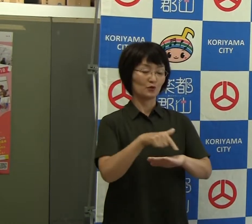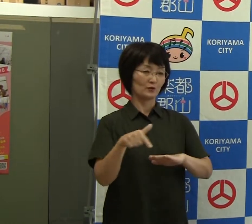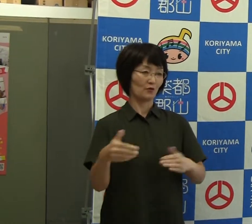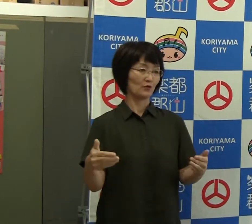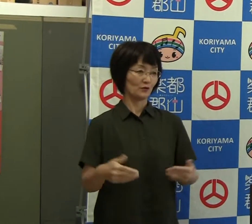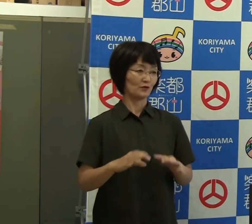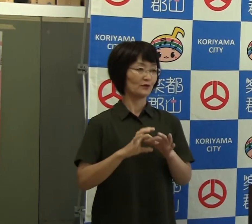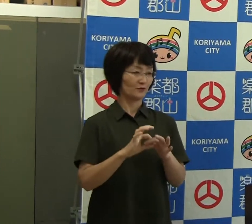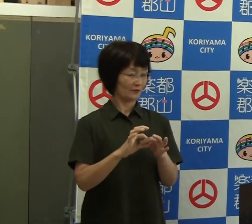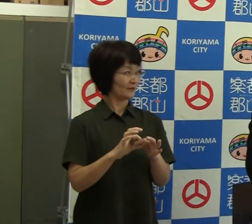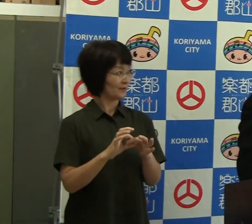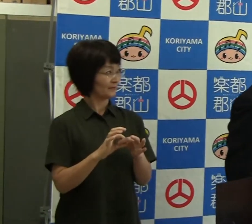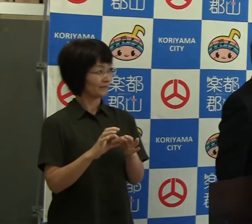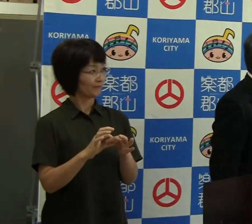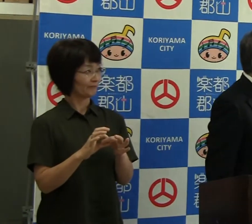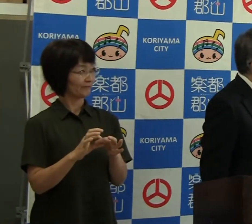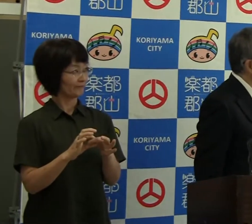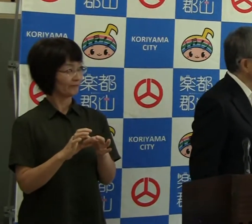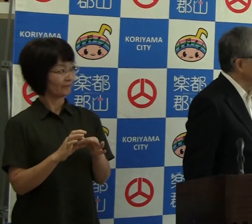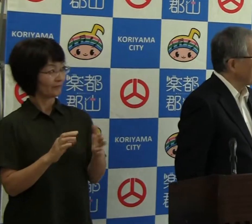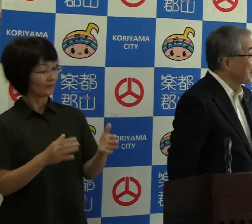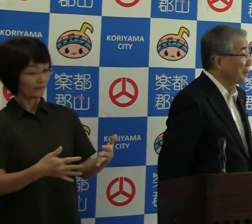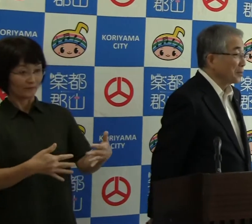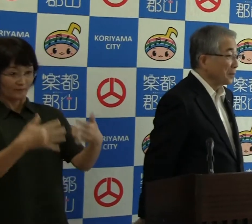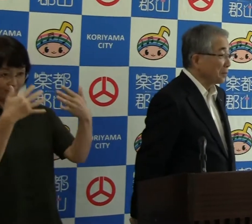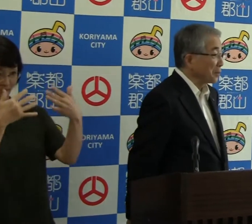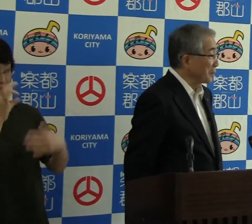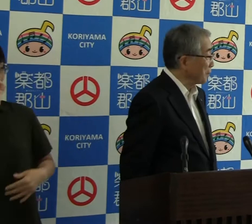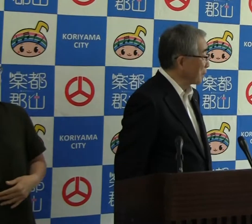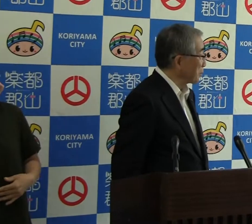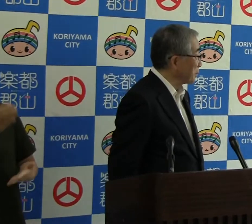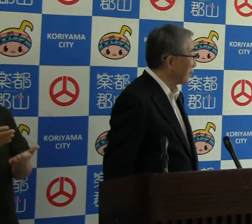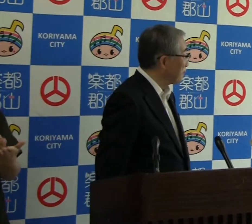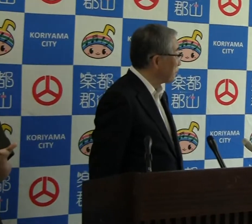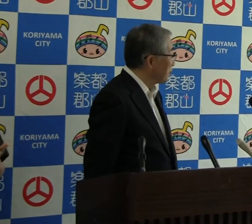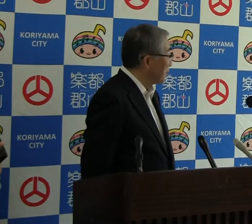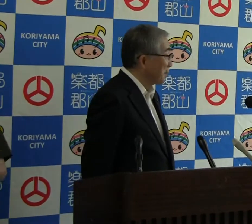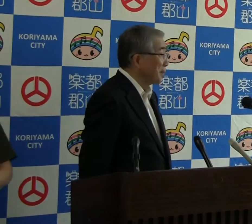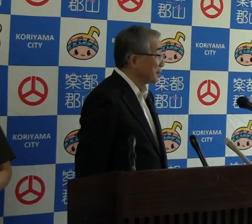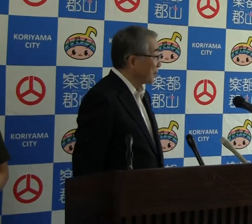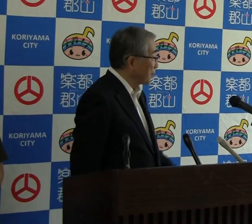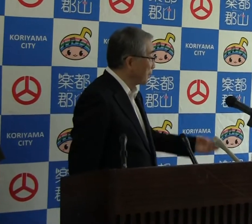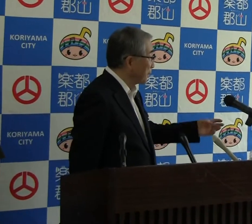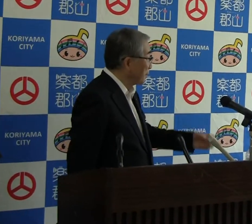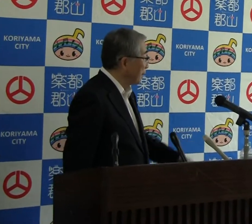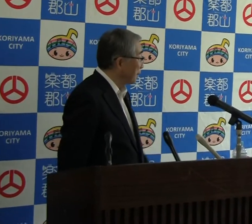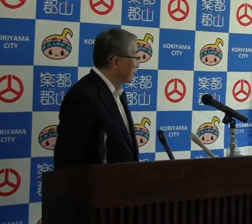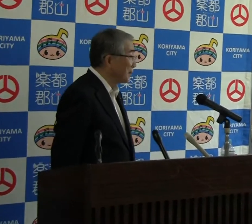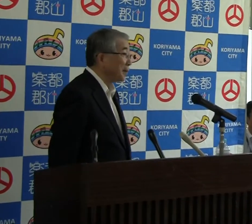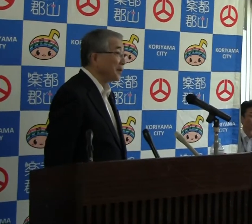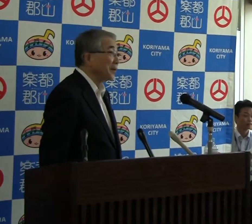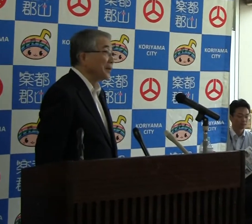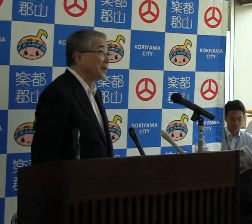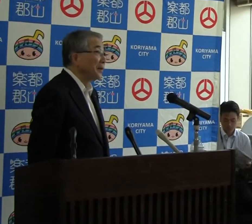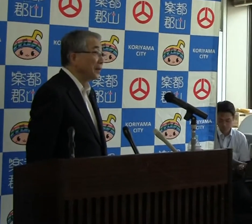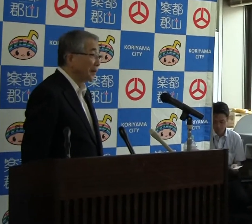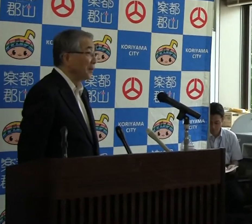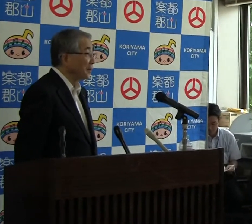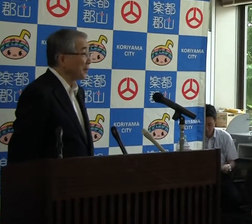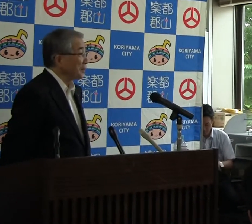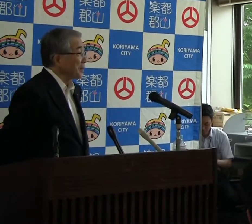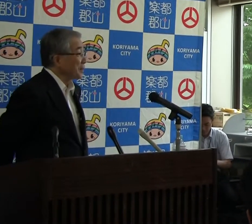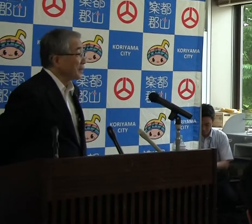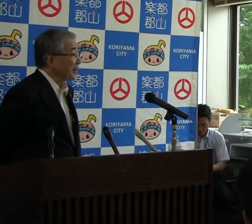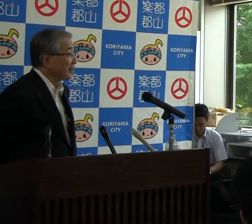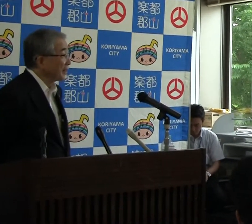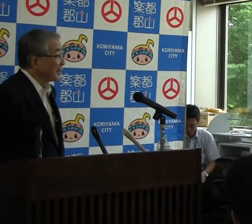っとこの画面を通じてご説明をさせていただきますので、じゃあはい、